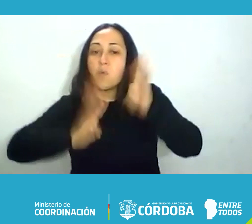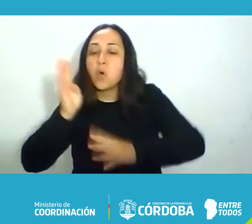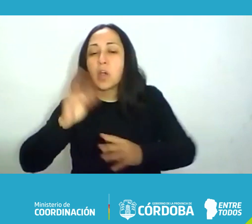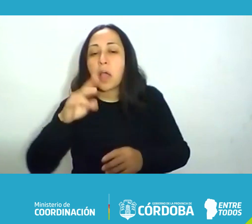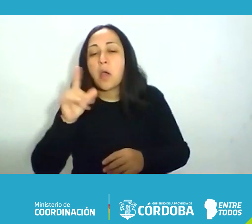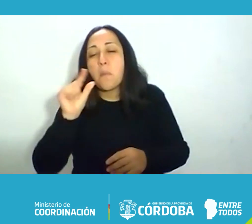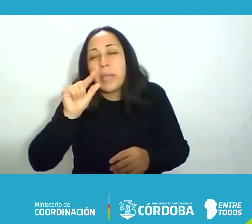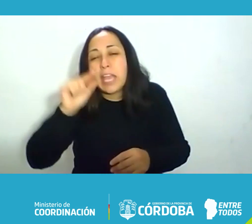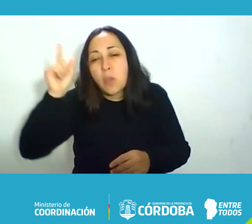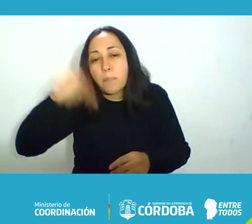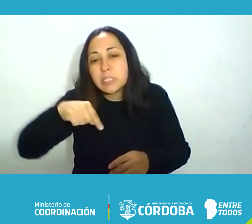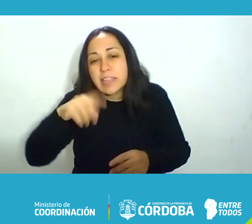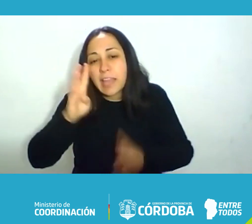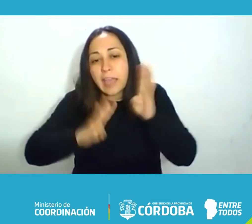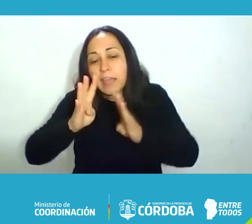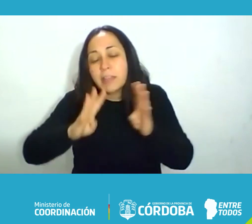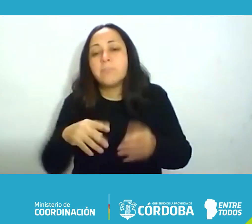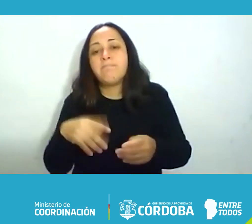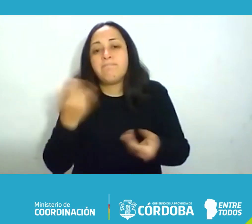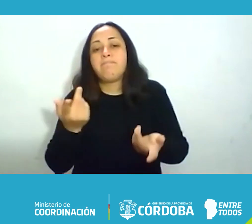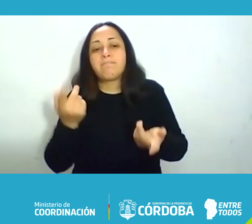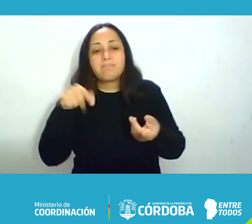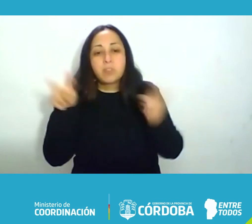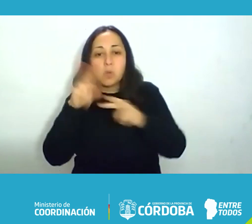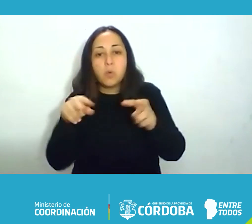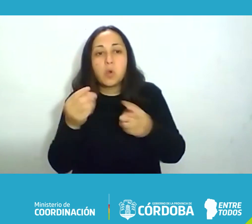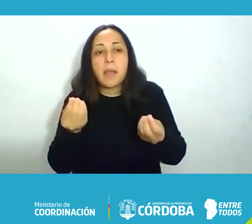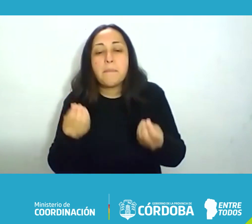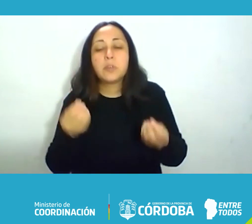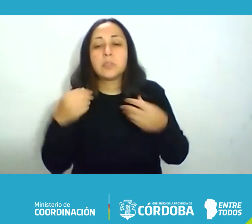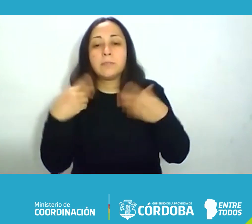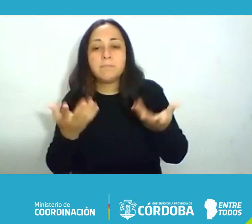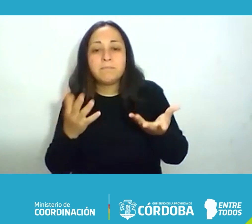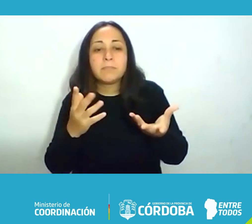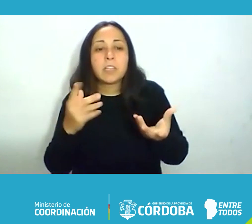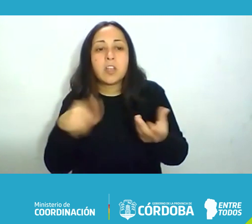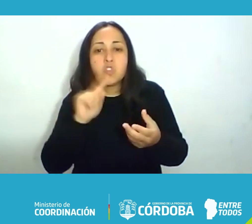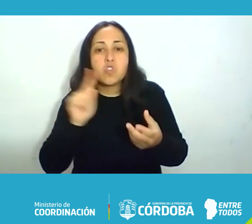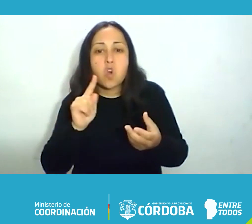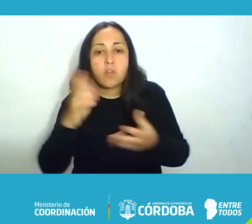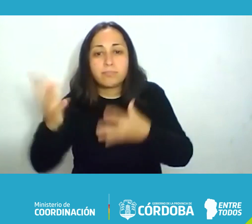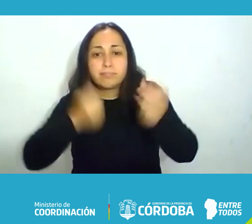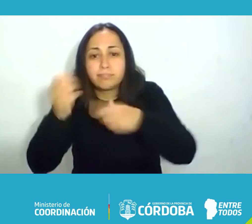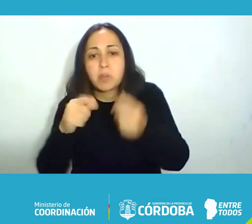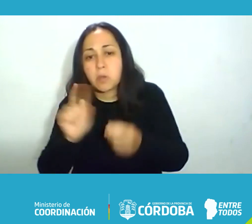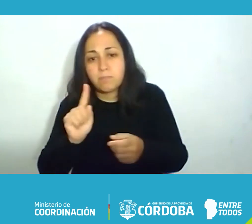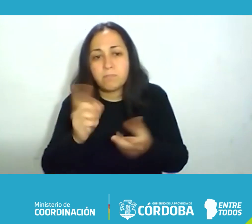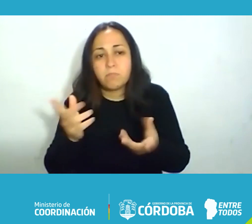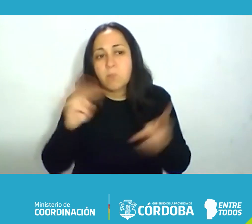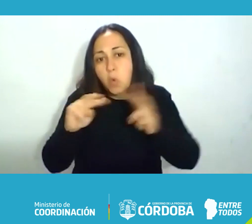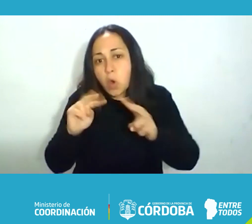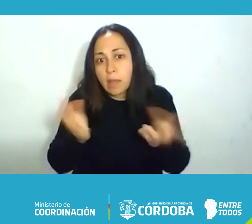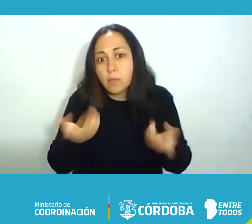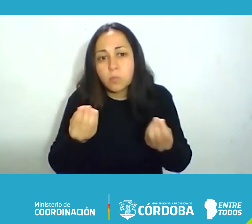porcentaje de nativas. Los efectos más importantes son en cuanto a la calidad de vida. Se busca usar la menor cantidad posible de yacimientos extraños. En el